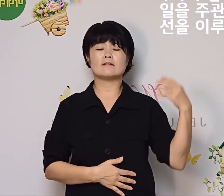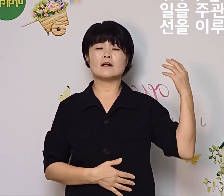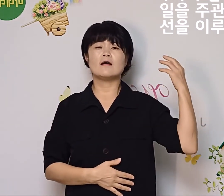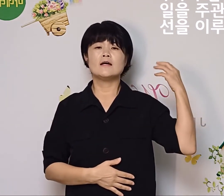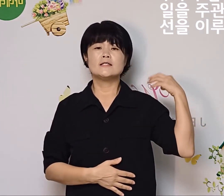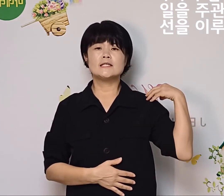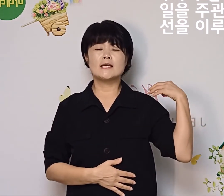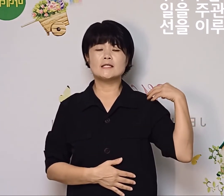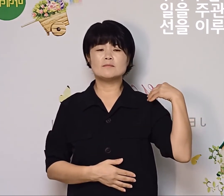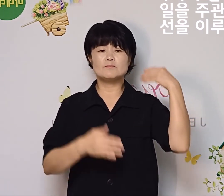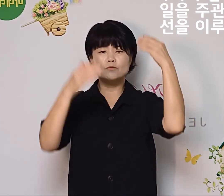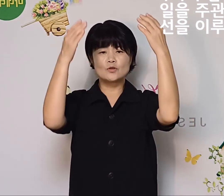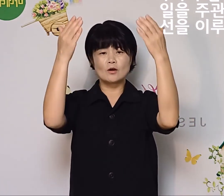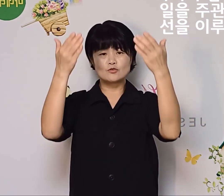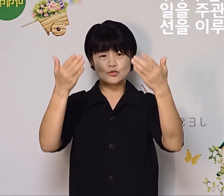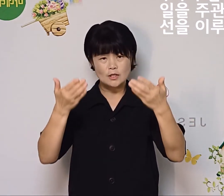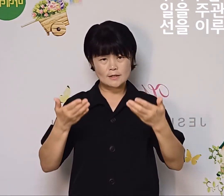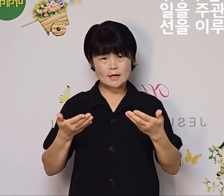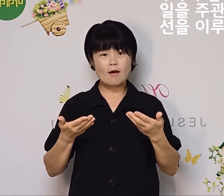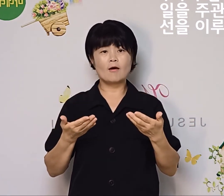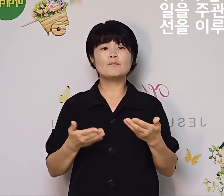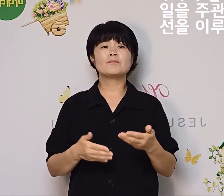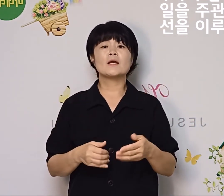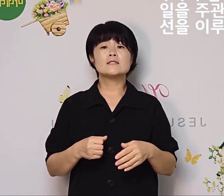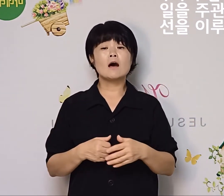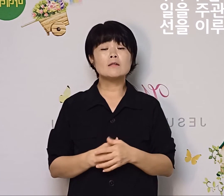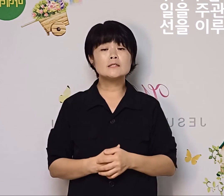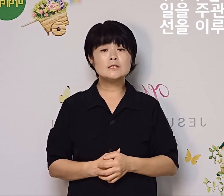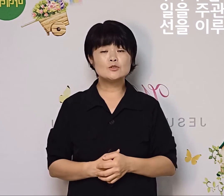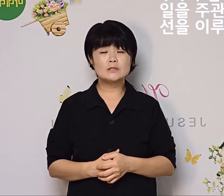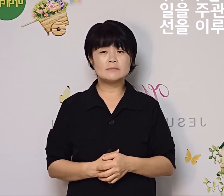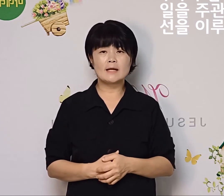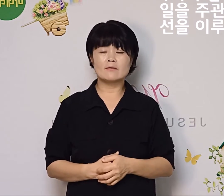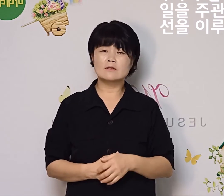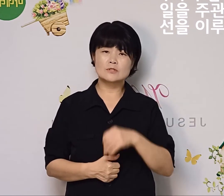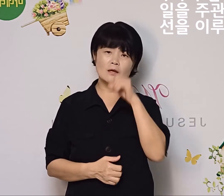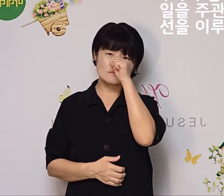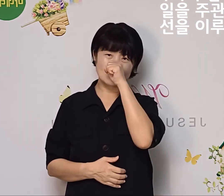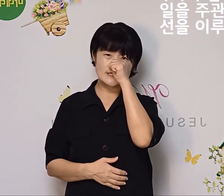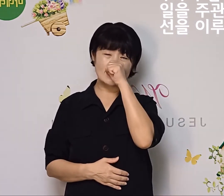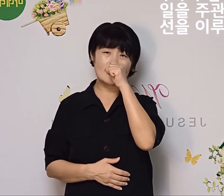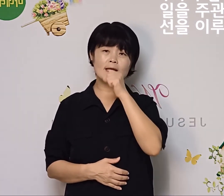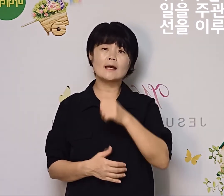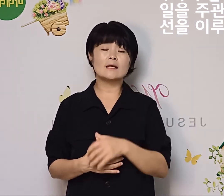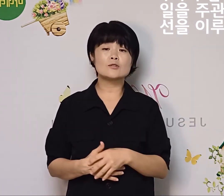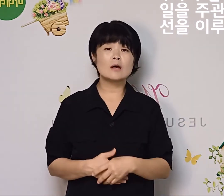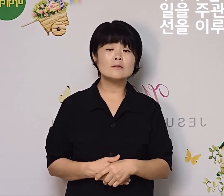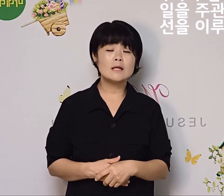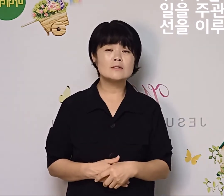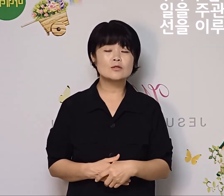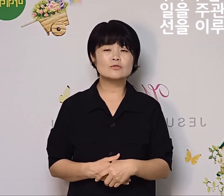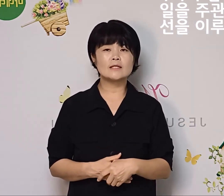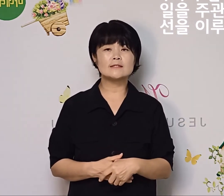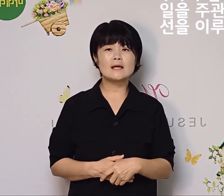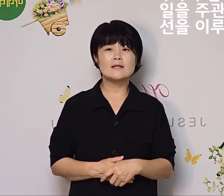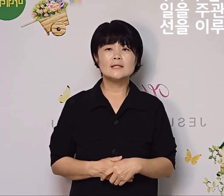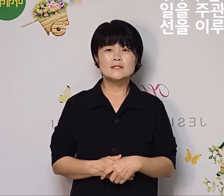그래서 책임져 주셔서 선을 이루신다. 우선 선 뭐 착하다라는 선을 하셔도 되는데